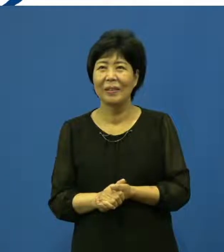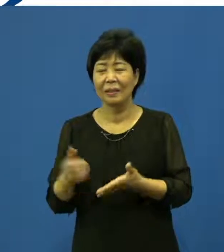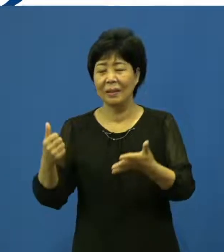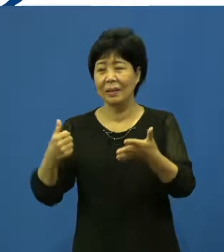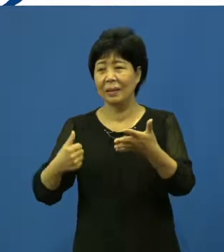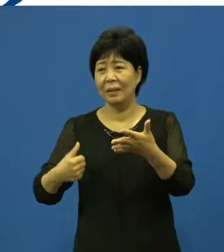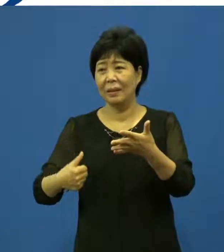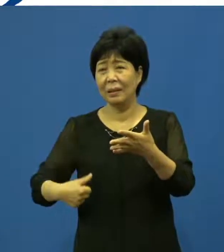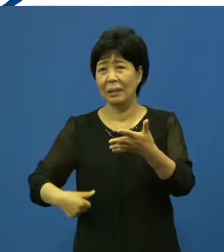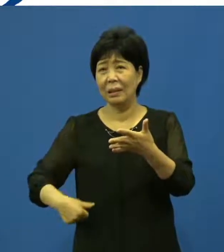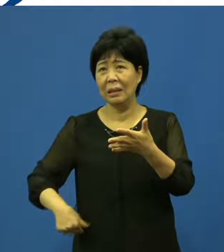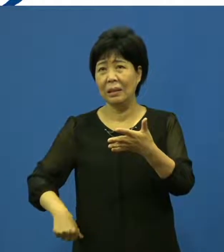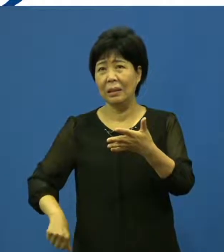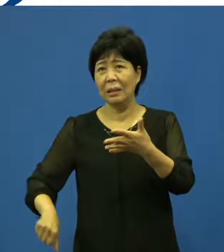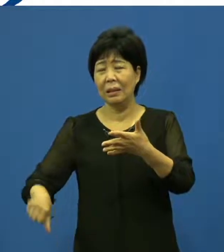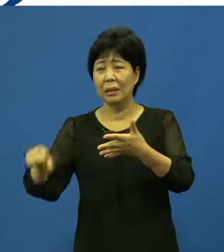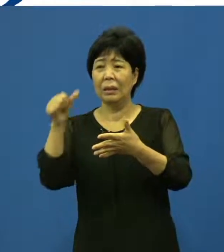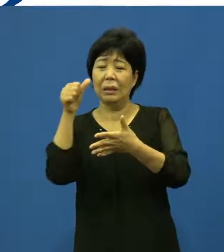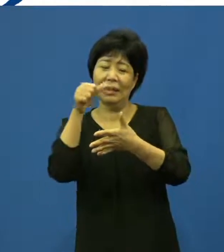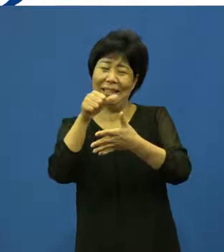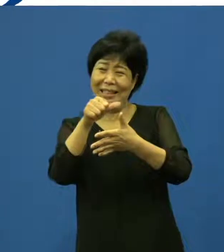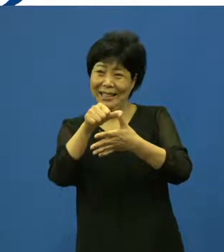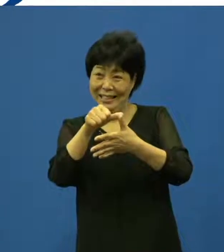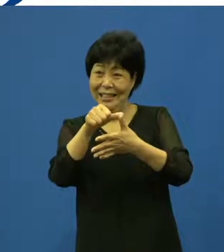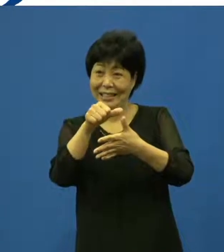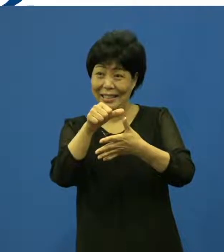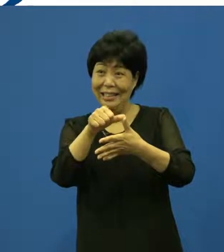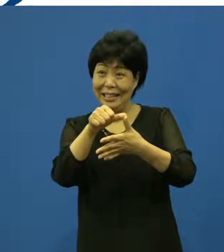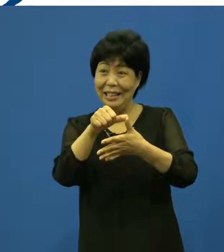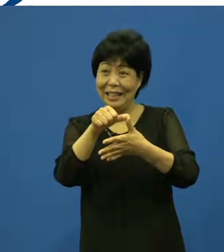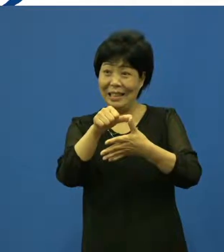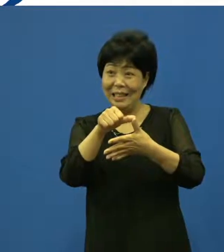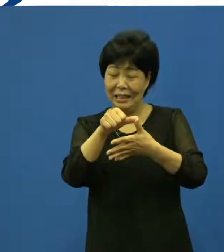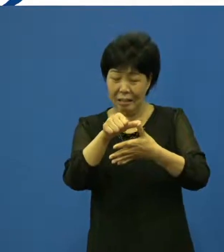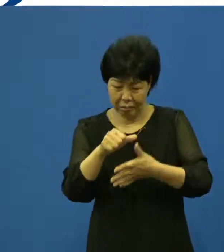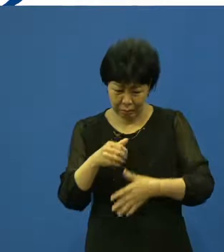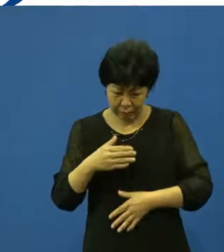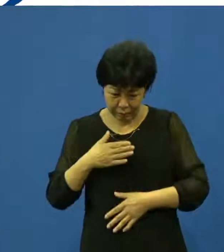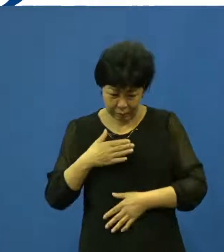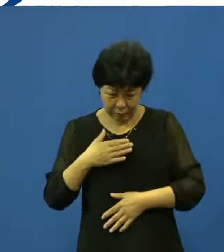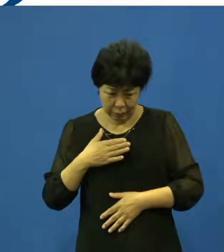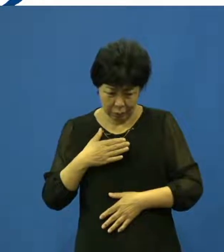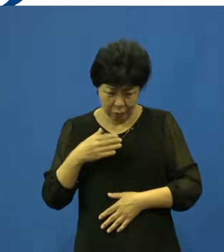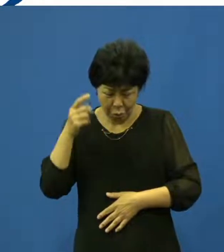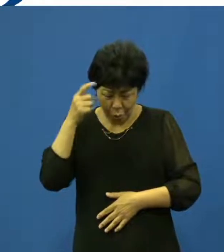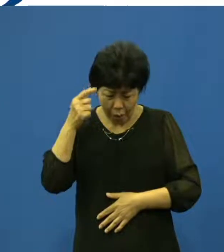살찐 송아지였다는 거 아니겠어요? 왜 나를 잡냐?